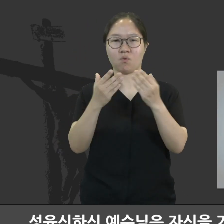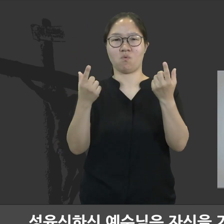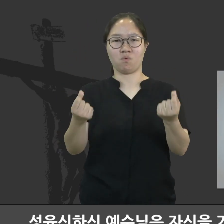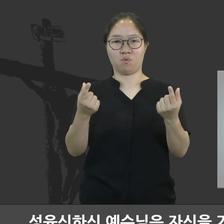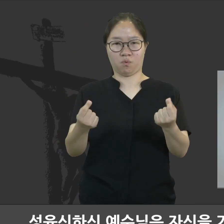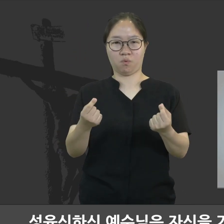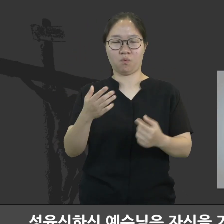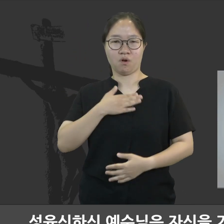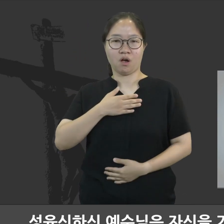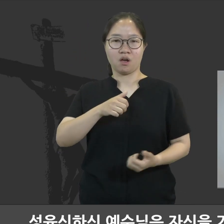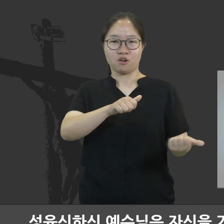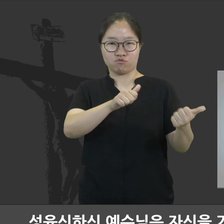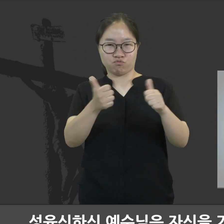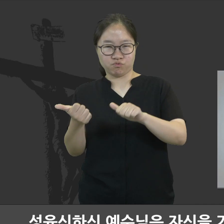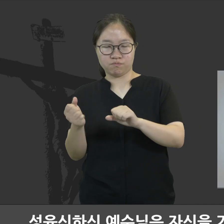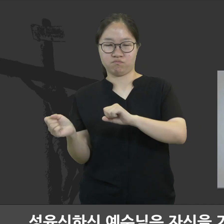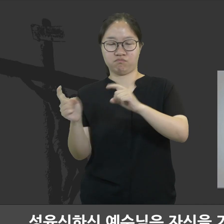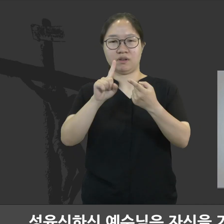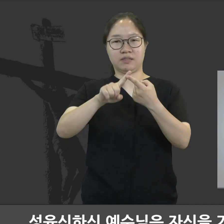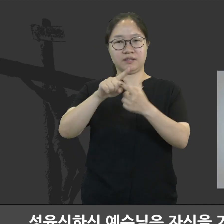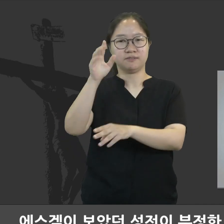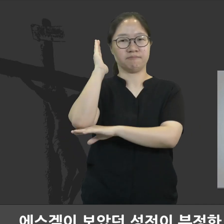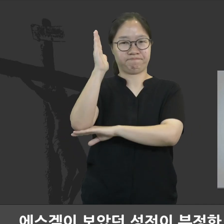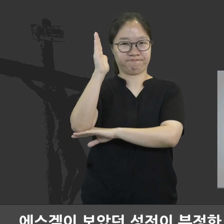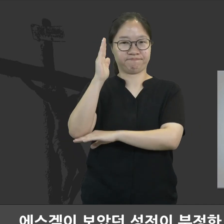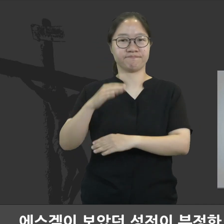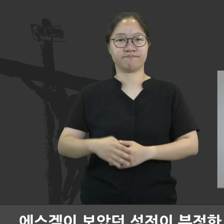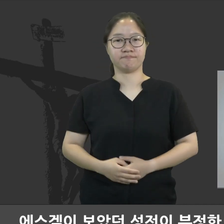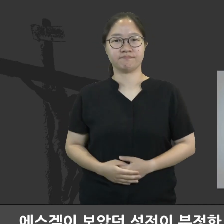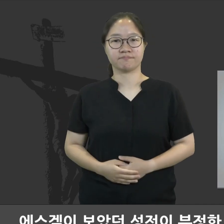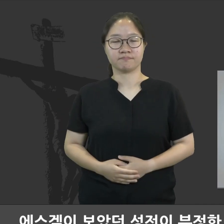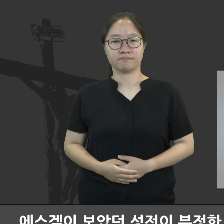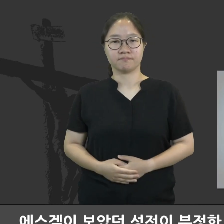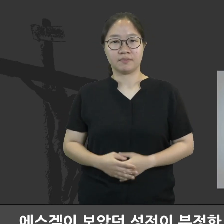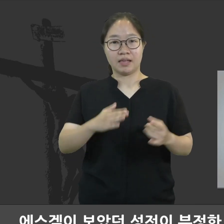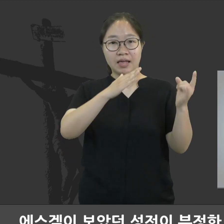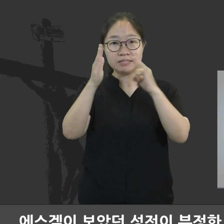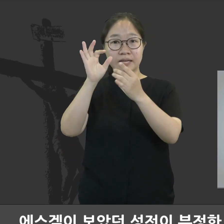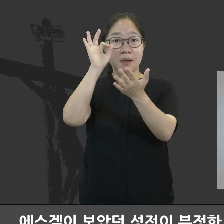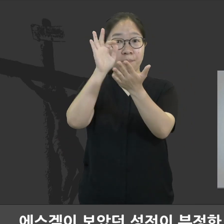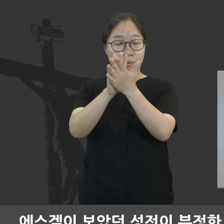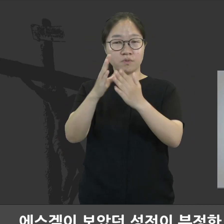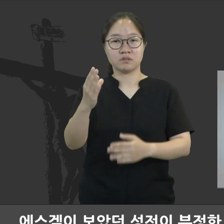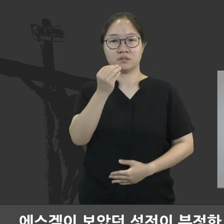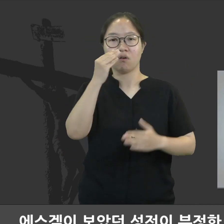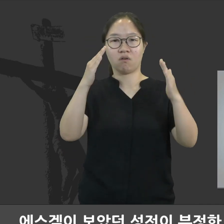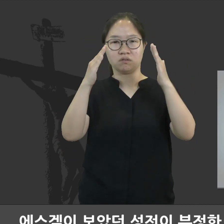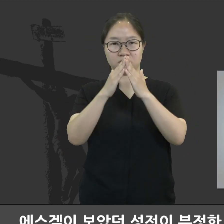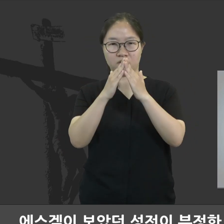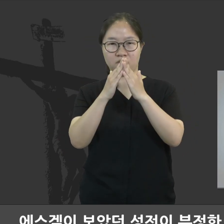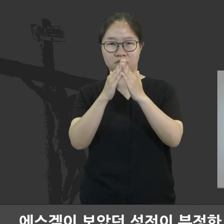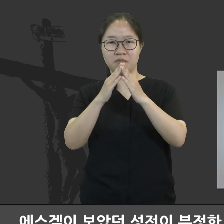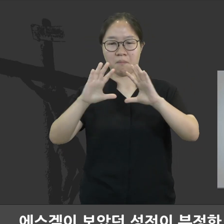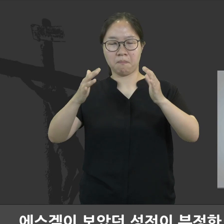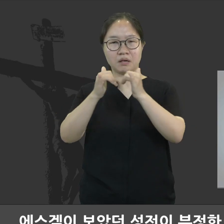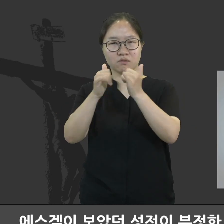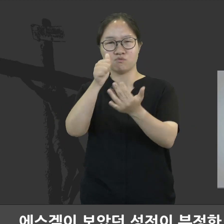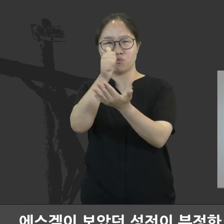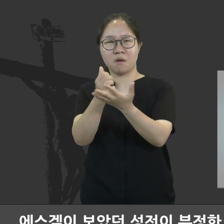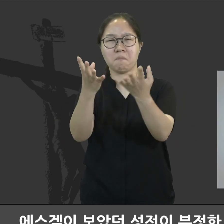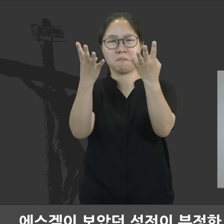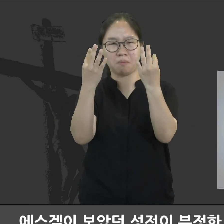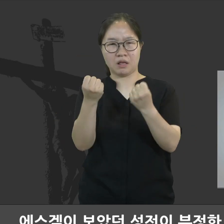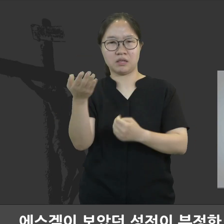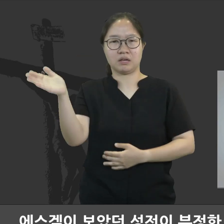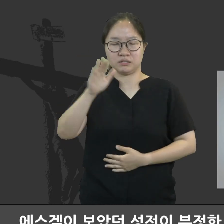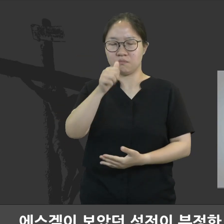자신의 죽음과 부활을 말씀하셨습니다. 에스겔이 보았던 성전이 부정한 백성들 가운데 있으면서도